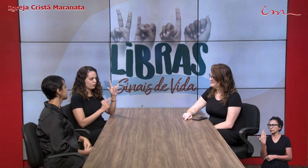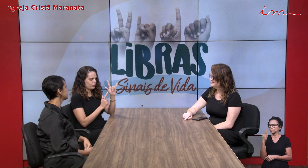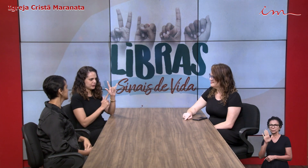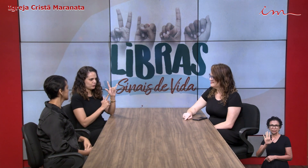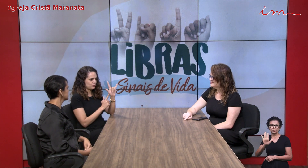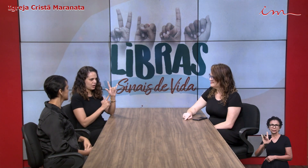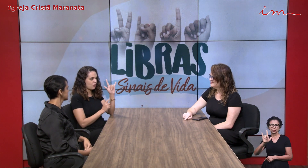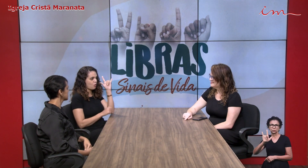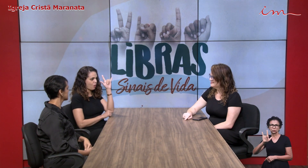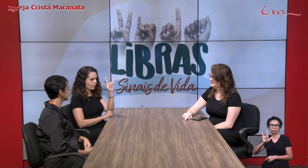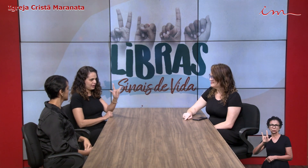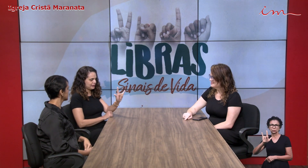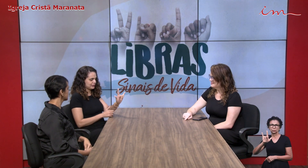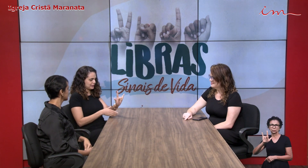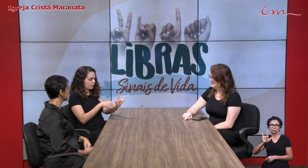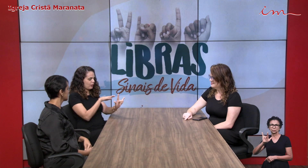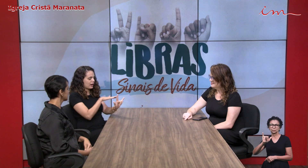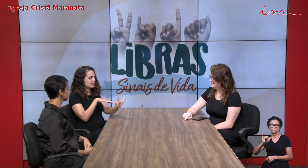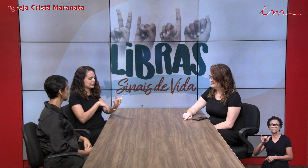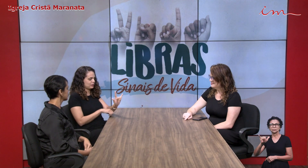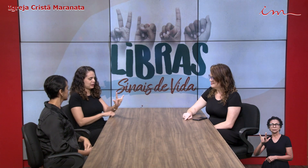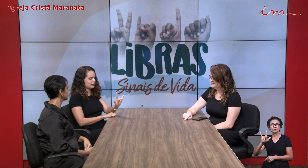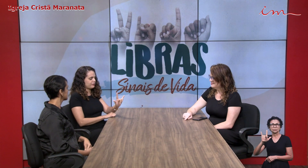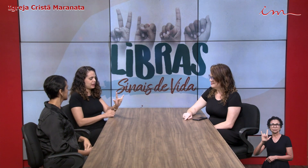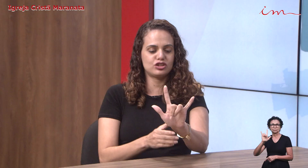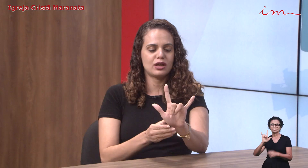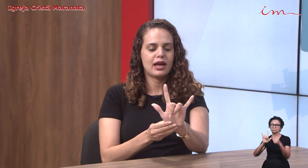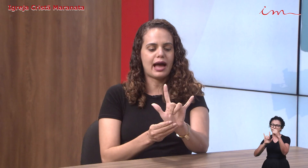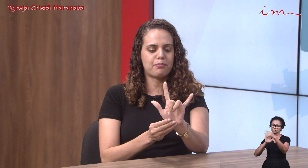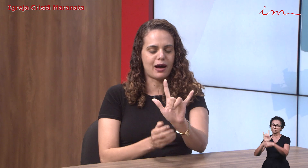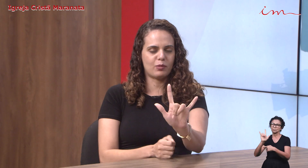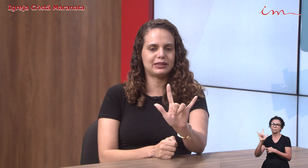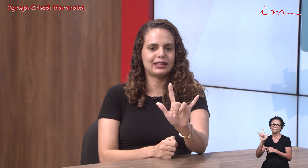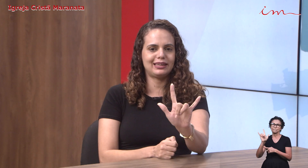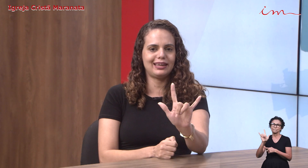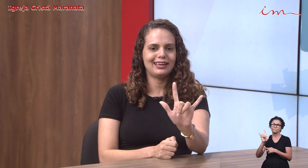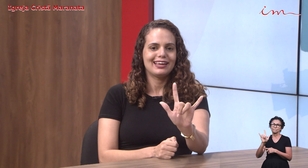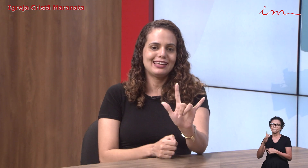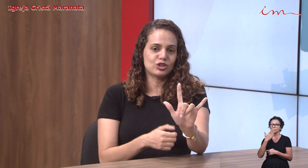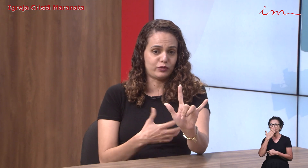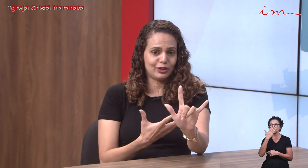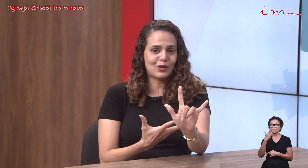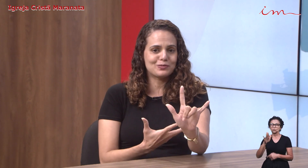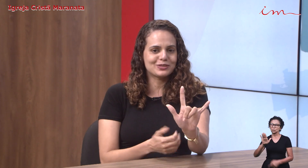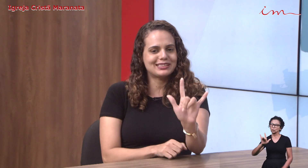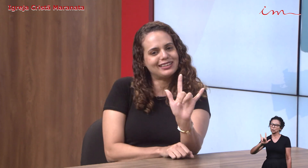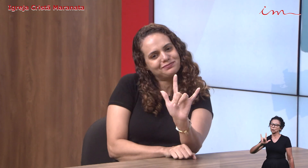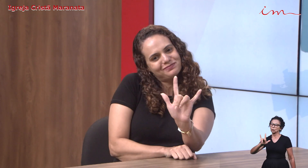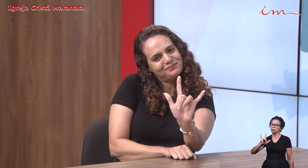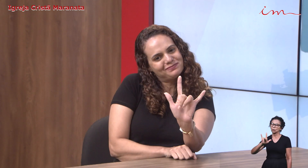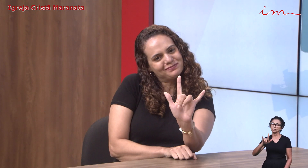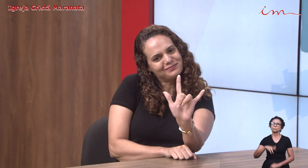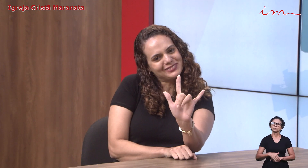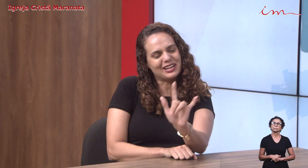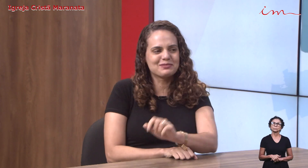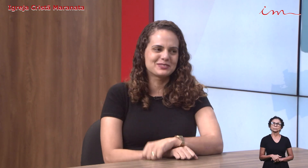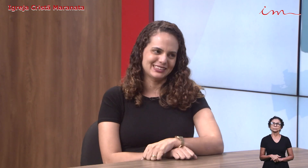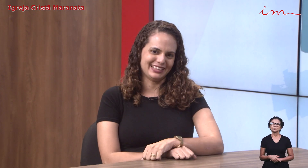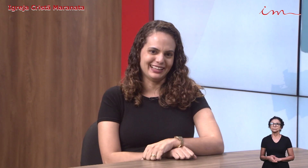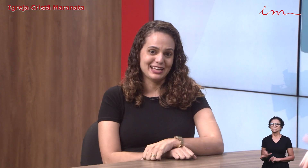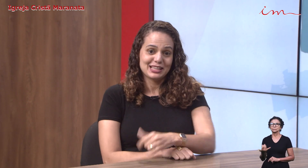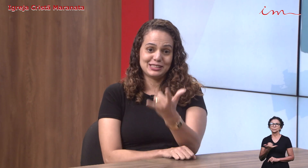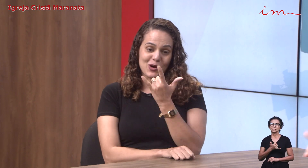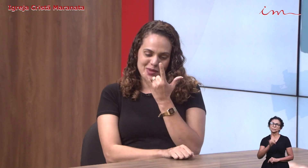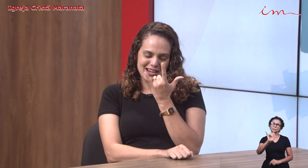Então, configuração de mão, orientação, a localização tá aqui na frente, a palma tá aqui. E se eu tô falando eu amo você, amo